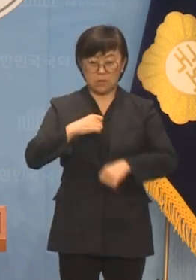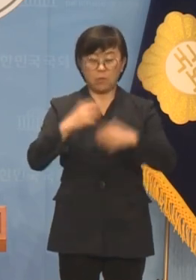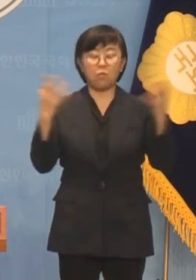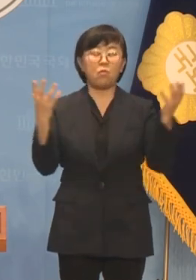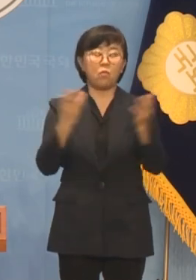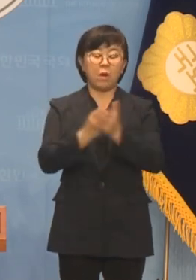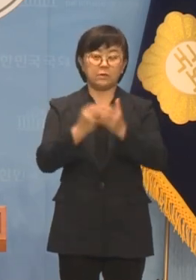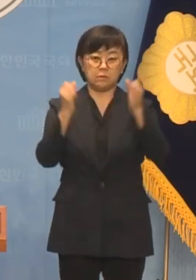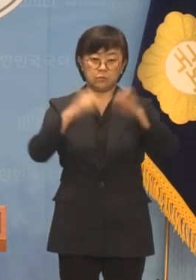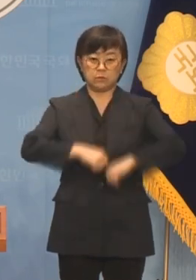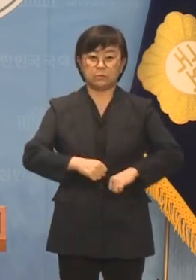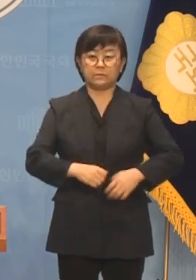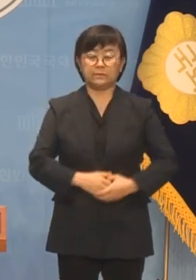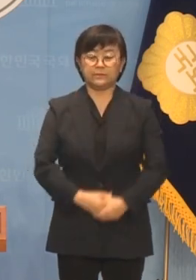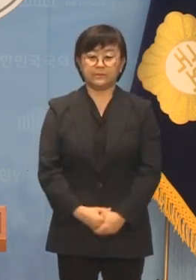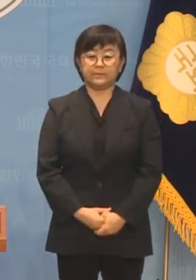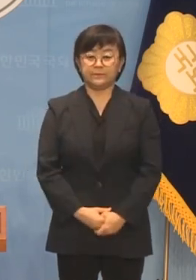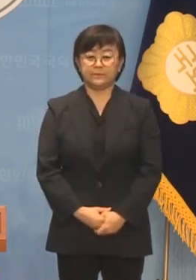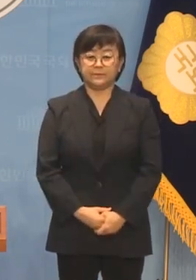떨어지고 있습니다.